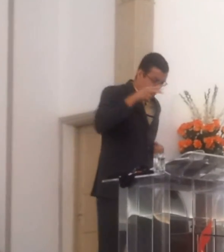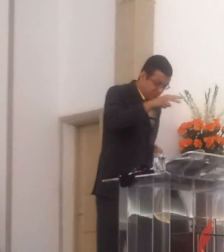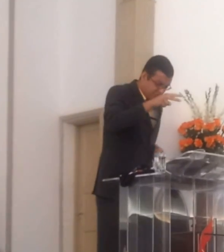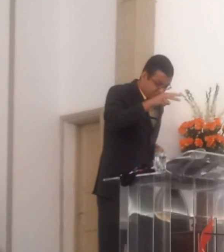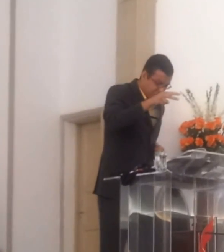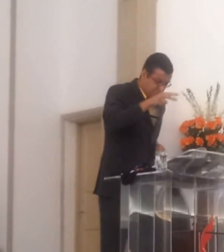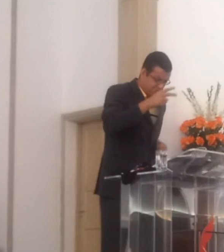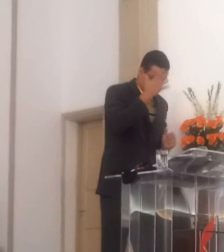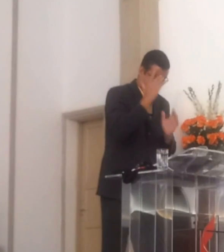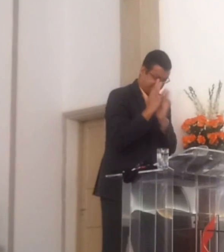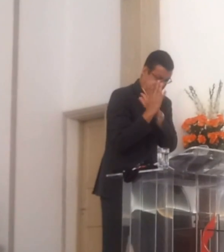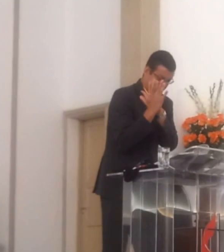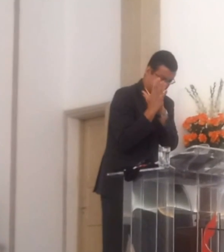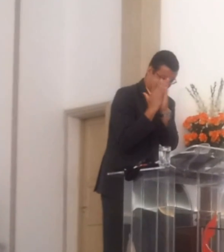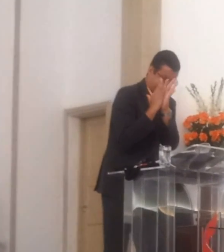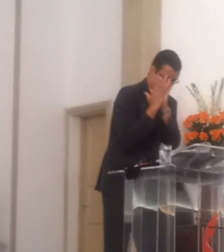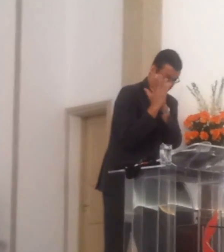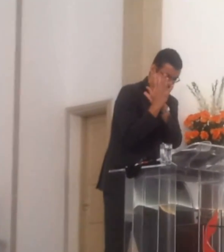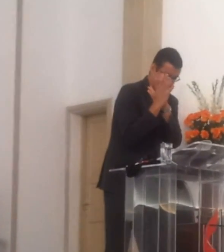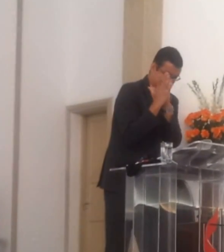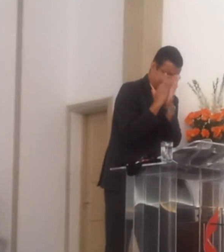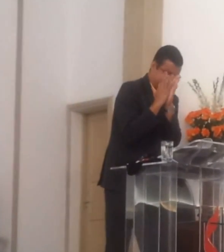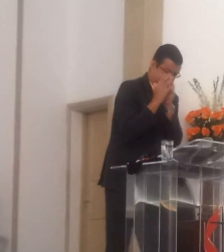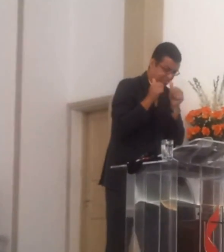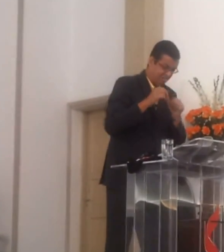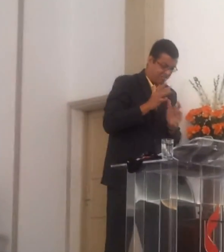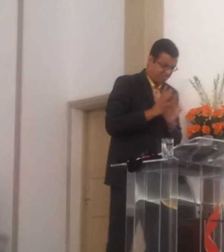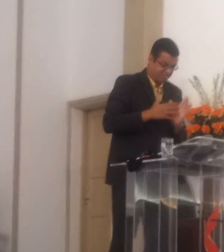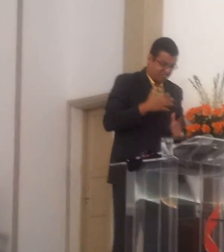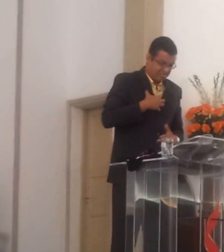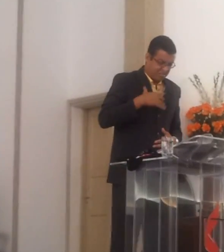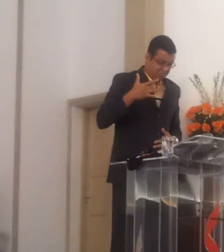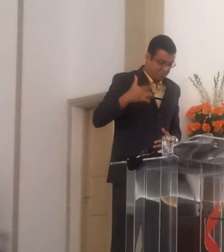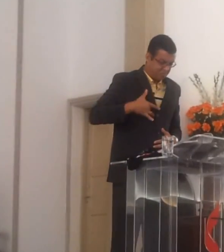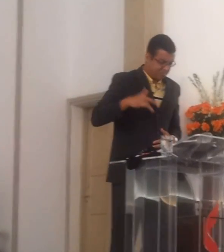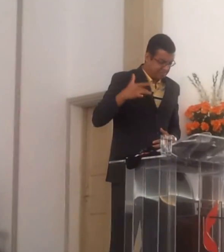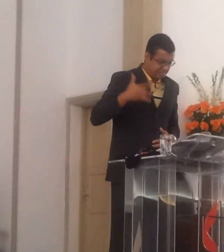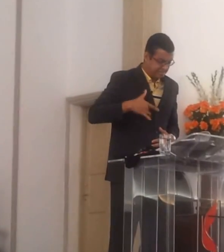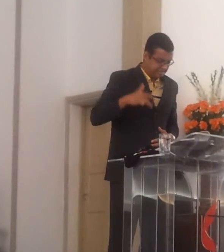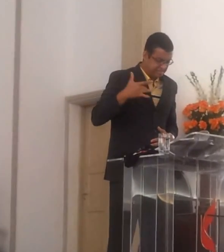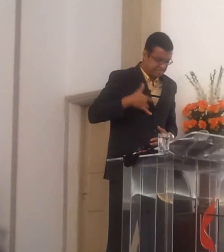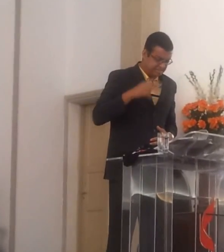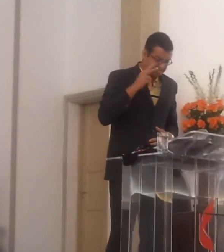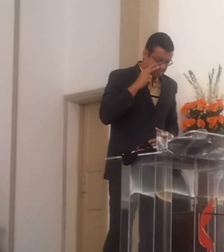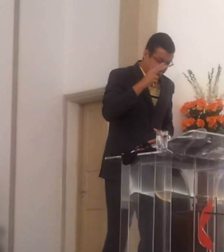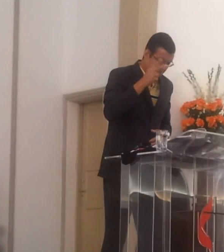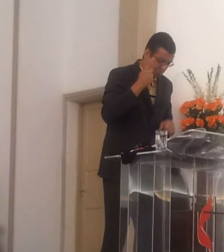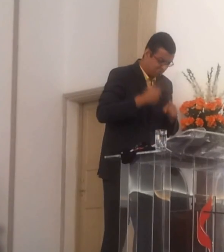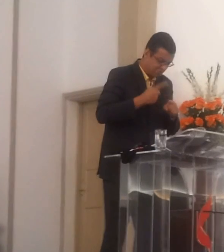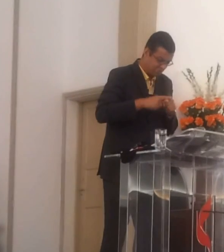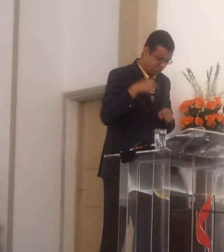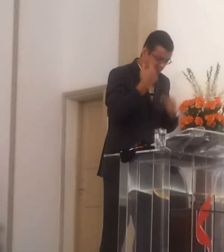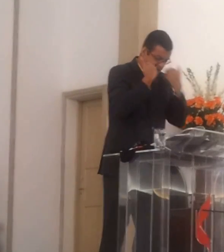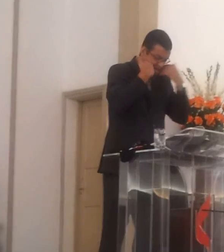Jesus via aquelas pessoas, e ele começou então aquela multidão apertando, e Jesus sentindo ali, né, compaixão daquela